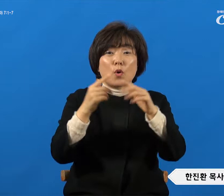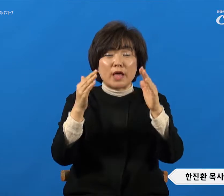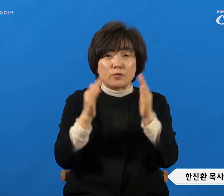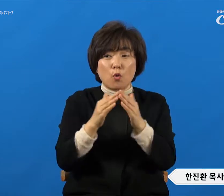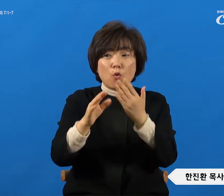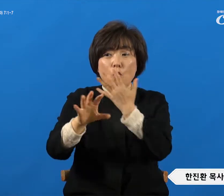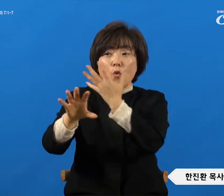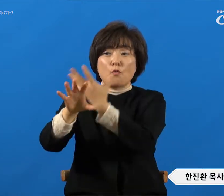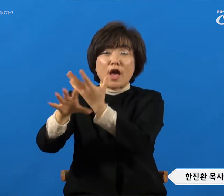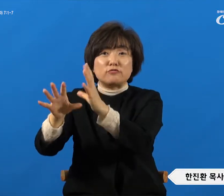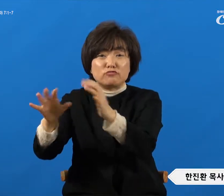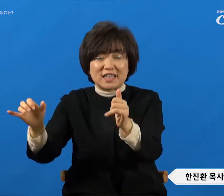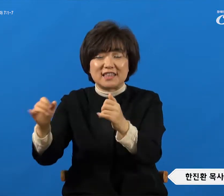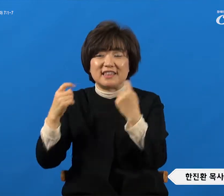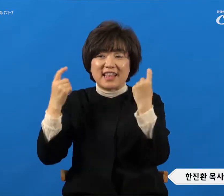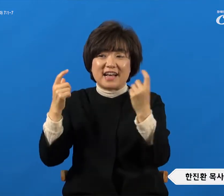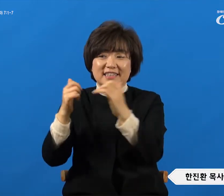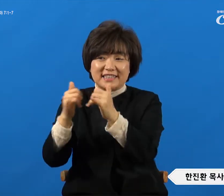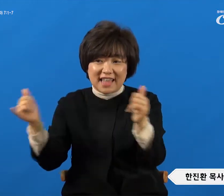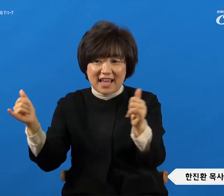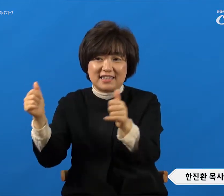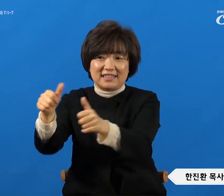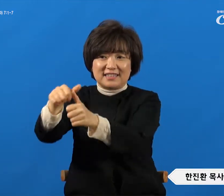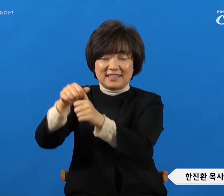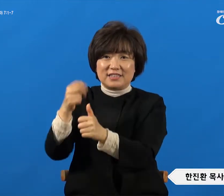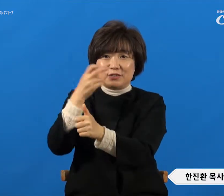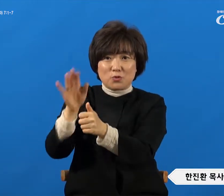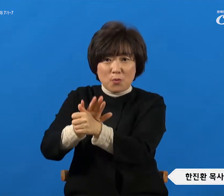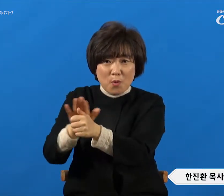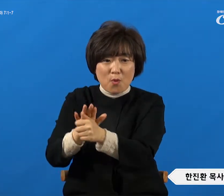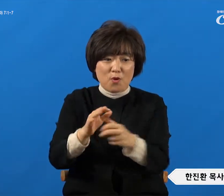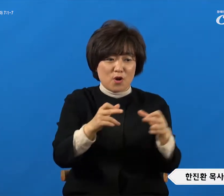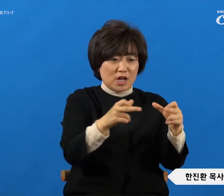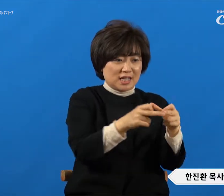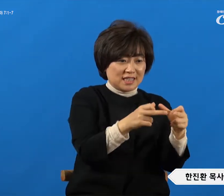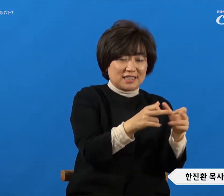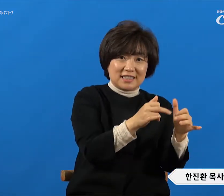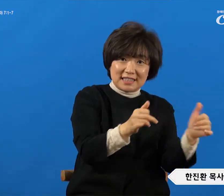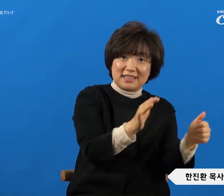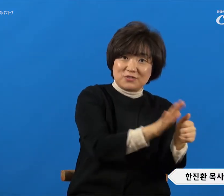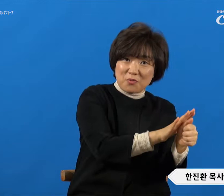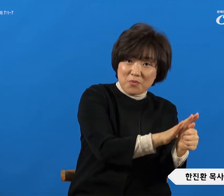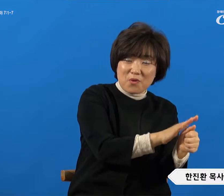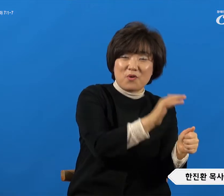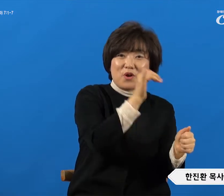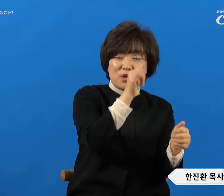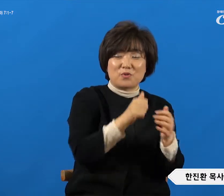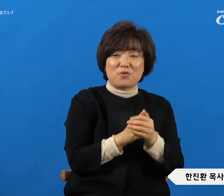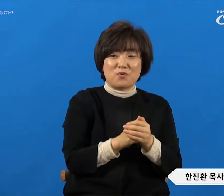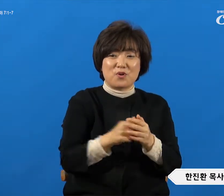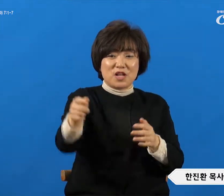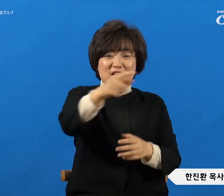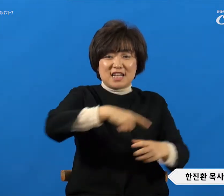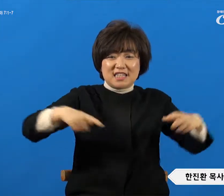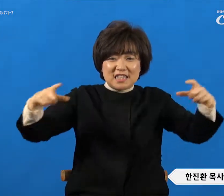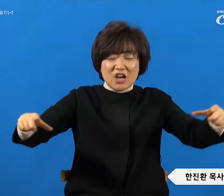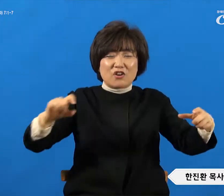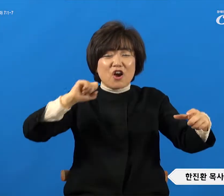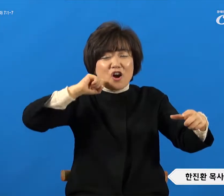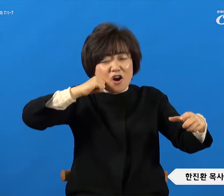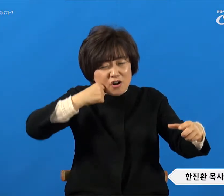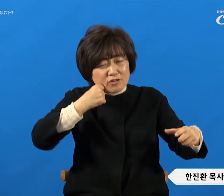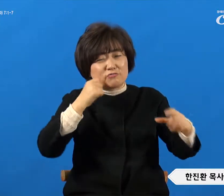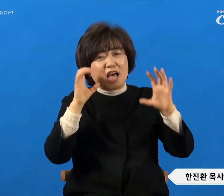돌보는 서문 선교센터, 또 장애인들을 돌보는 서문 사랑학교, 지역의 어려운